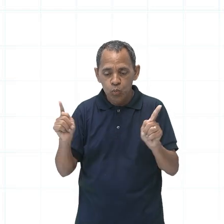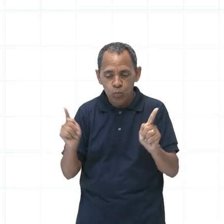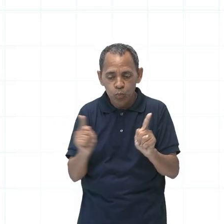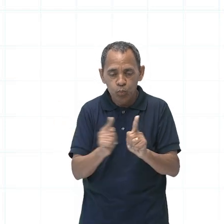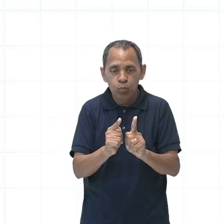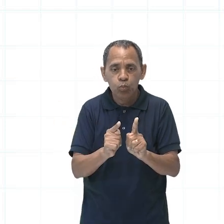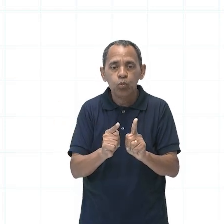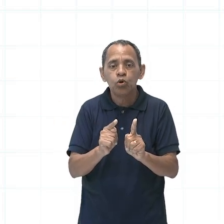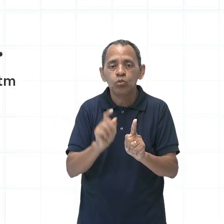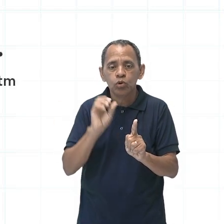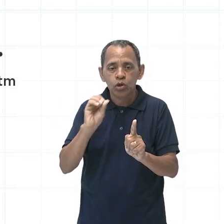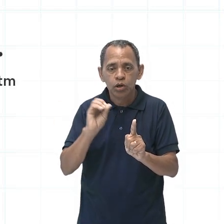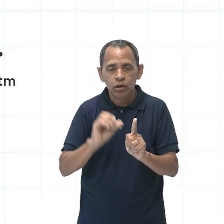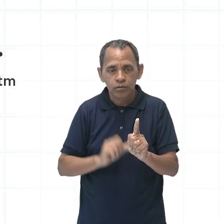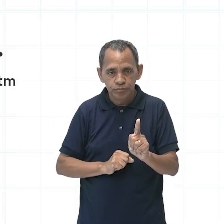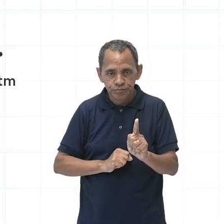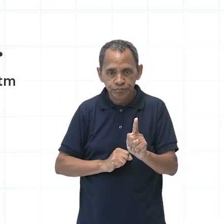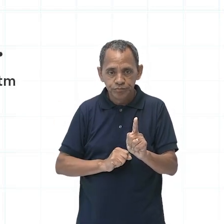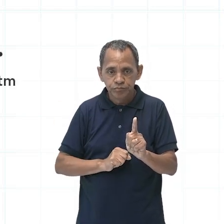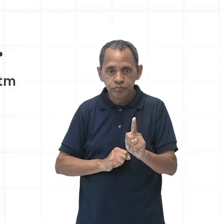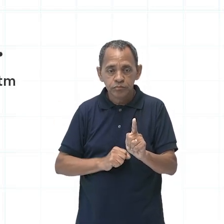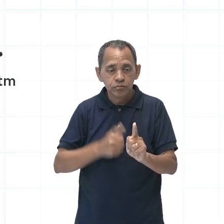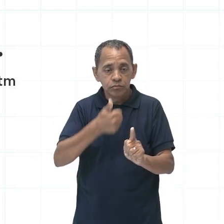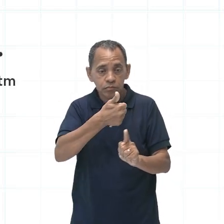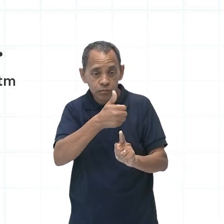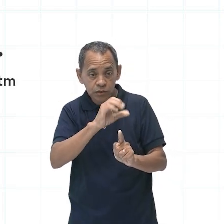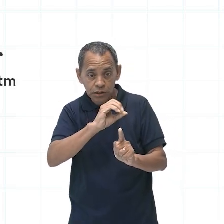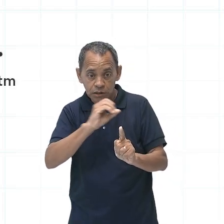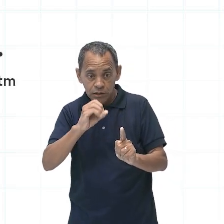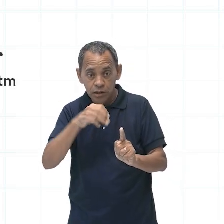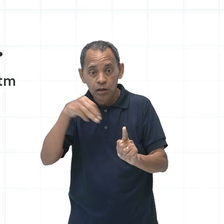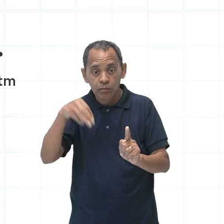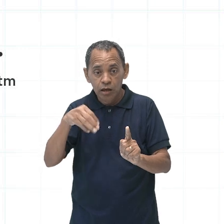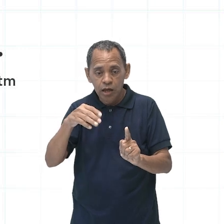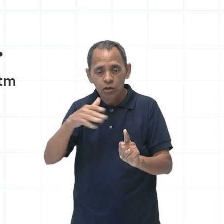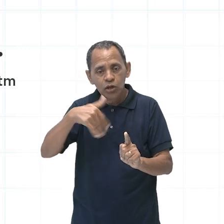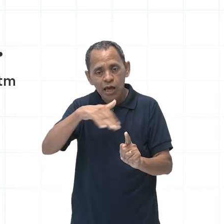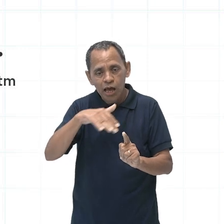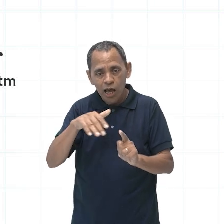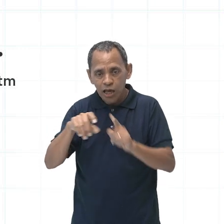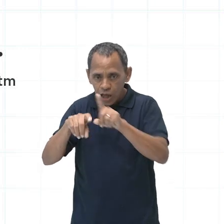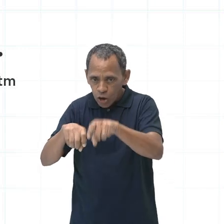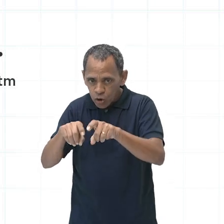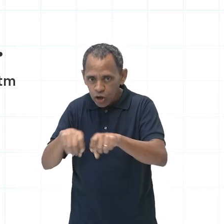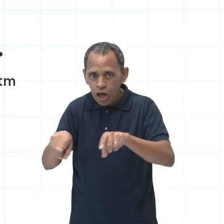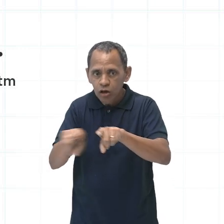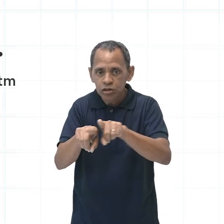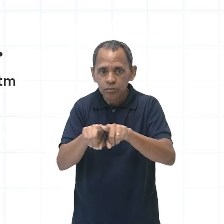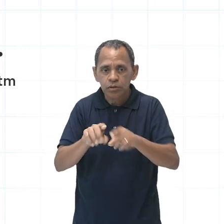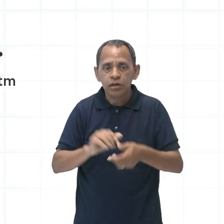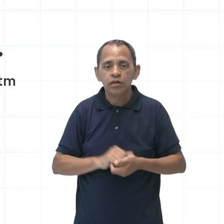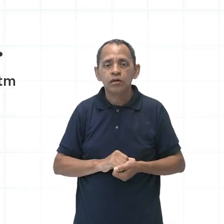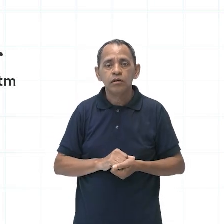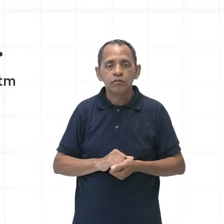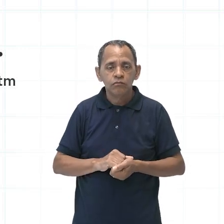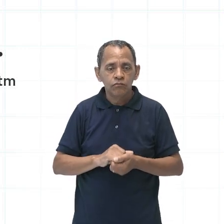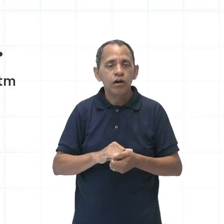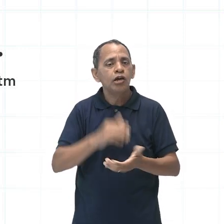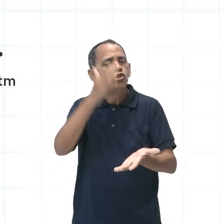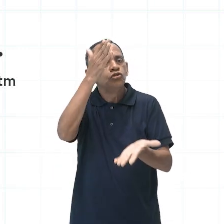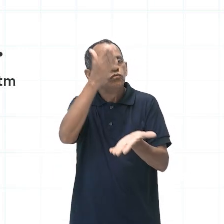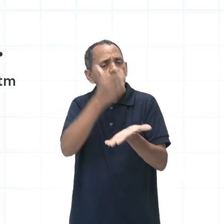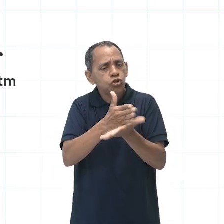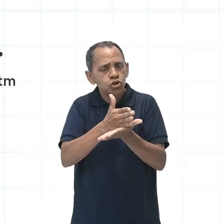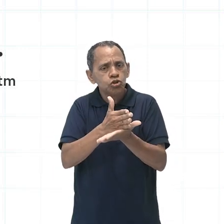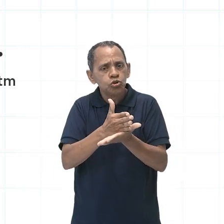de... Aí ele avança. 100 metros em zonas rurais e assim por diante. Vai fazendo a subdivisão.